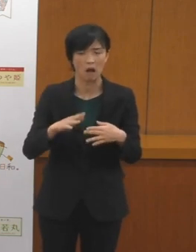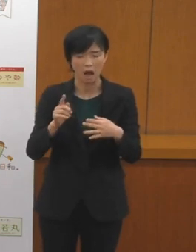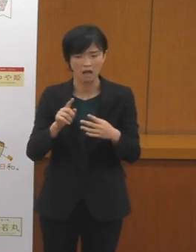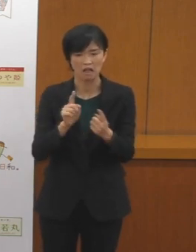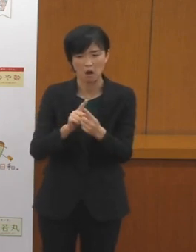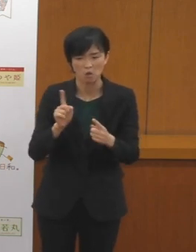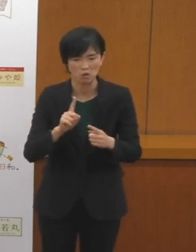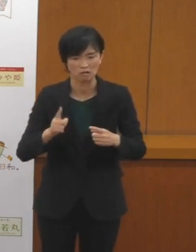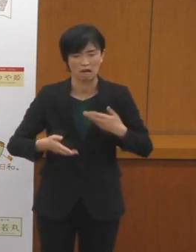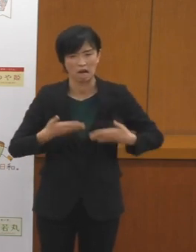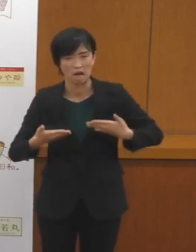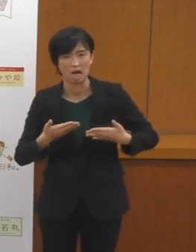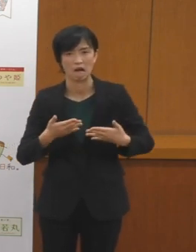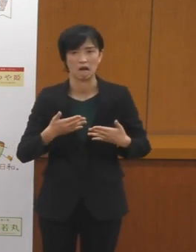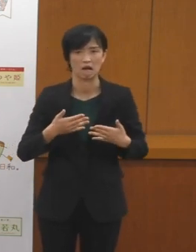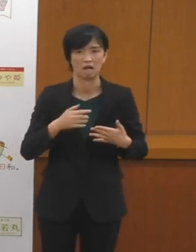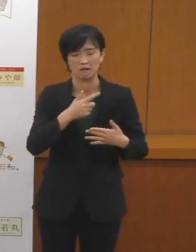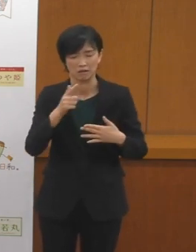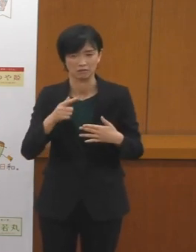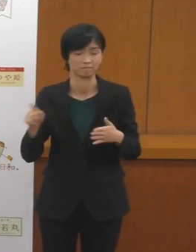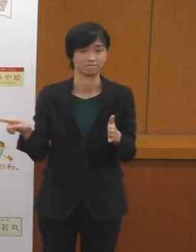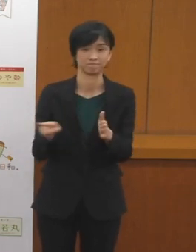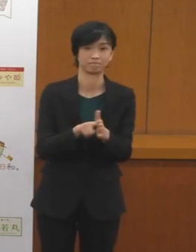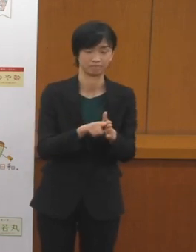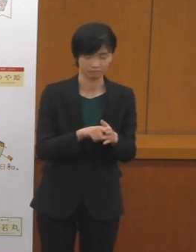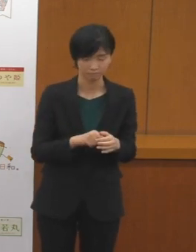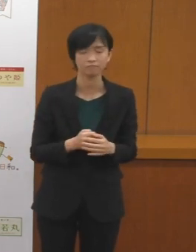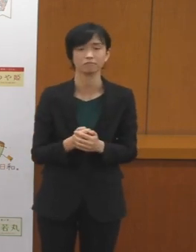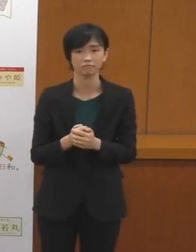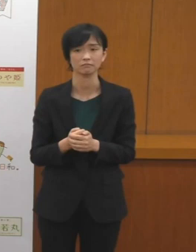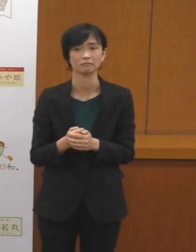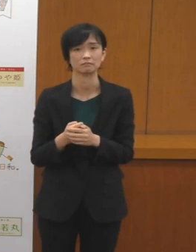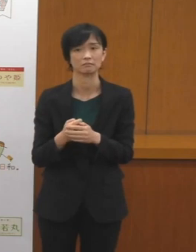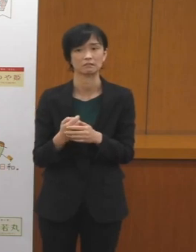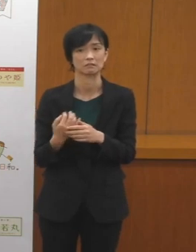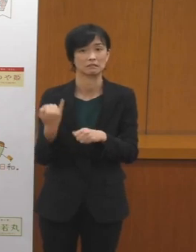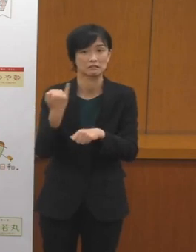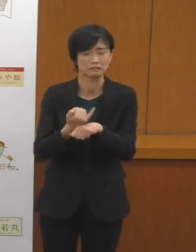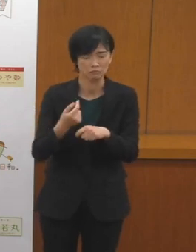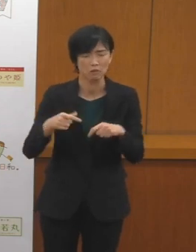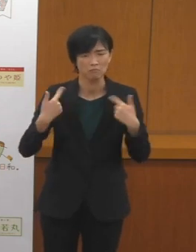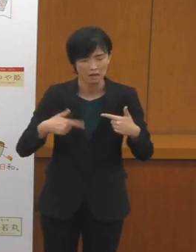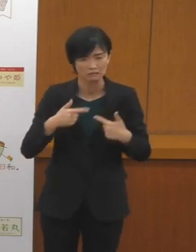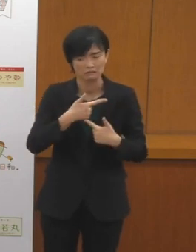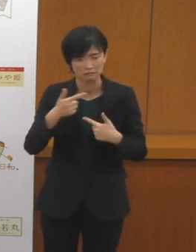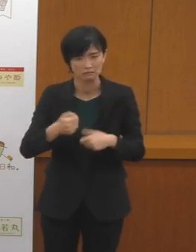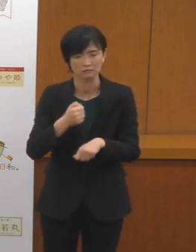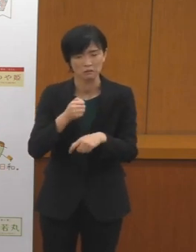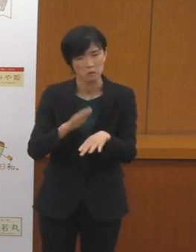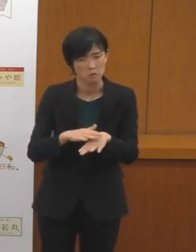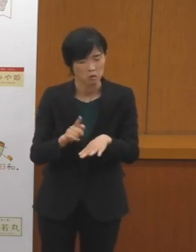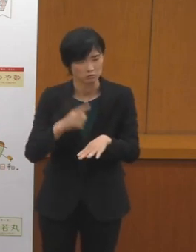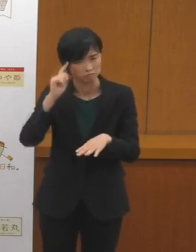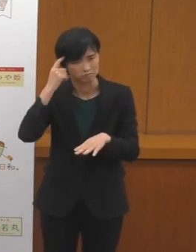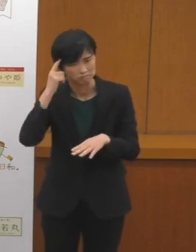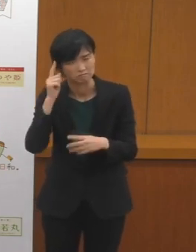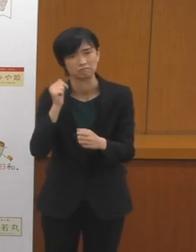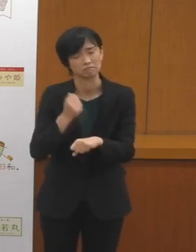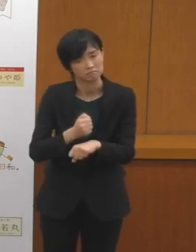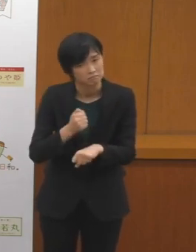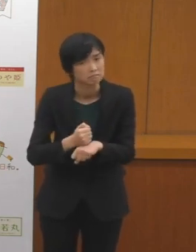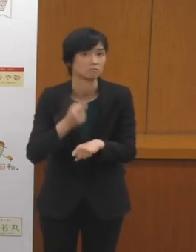県業さんトップとして知事自身も日々毎日大変な苦労されたんだと思います感染